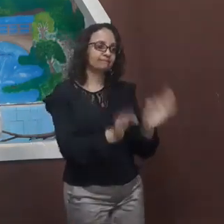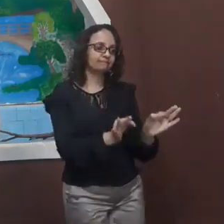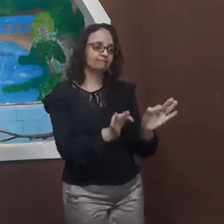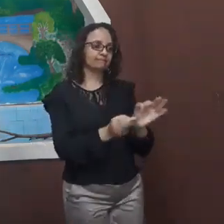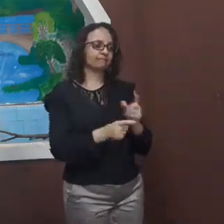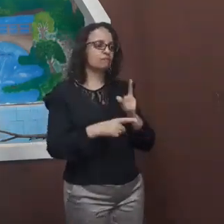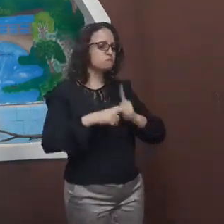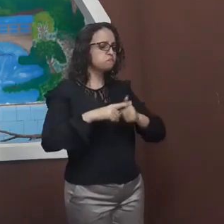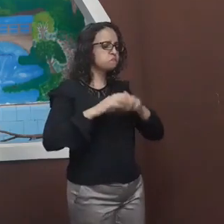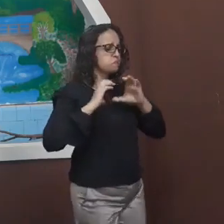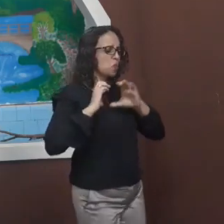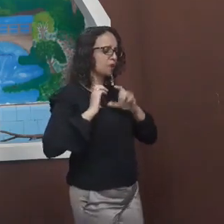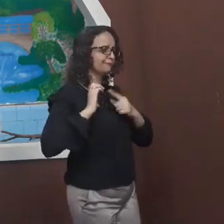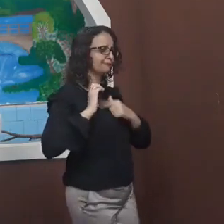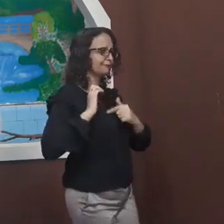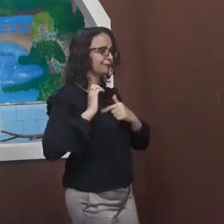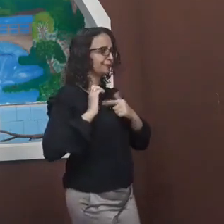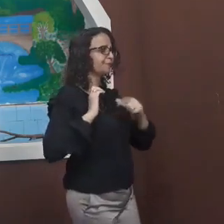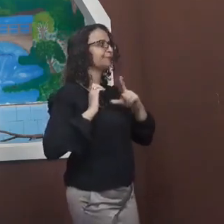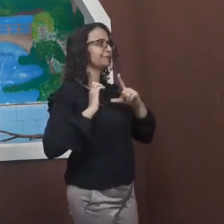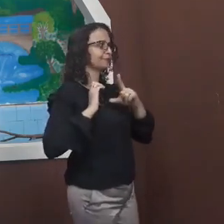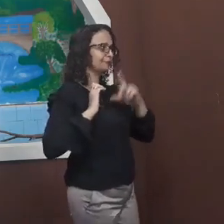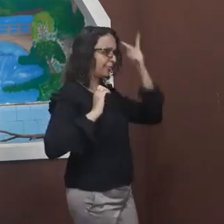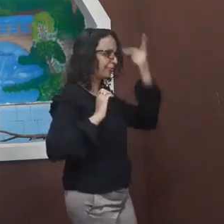Que é de lá que provém a cobiça.